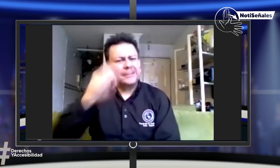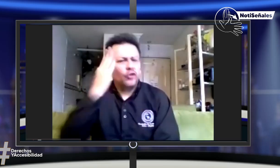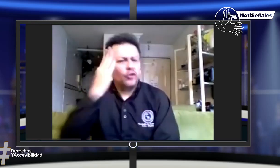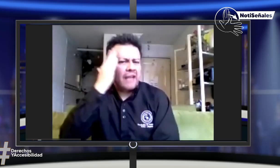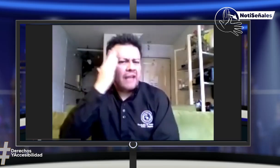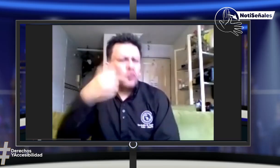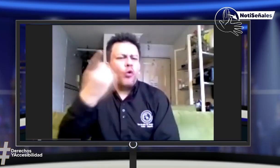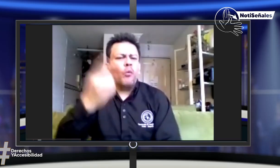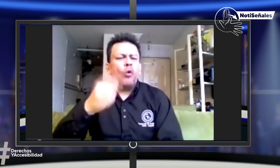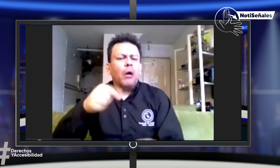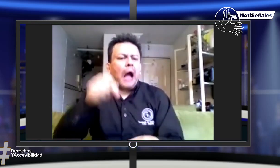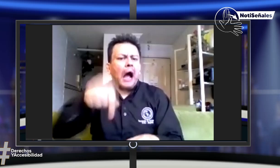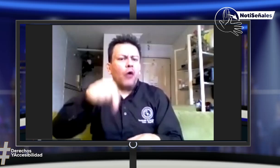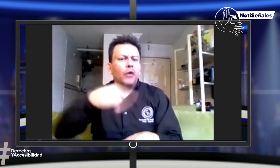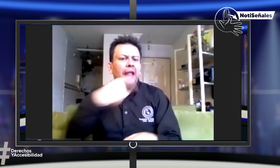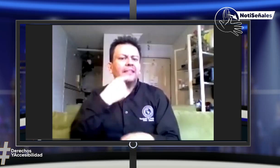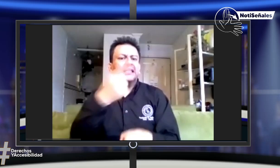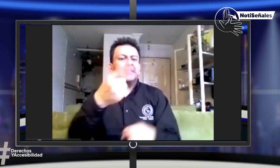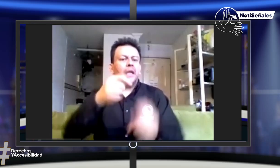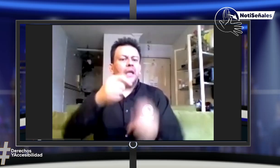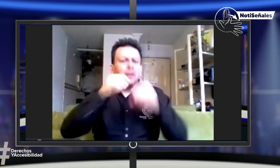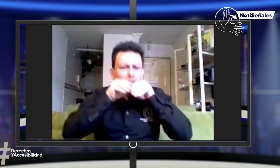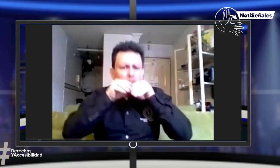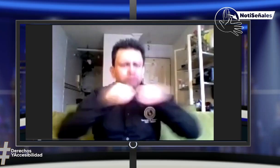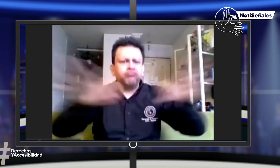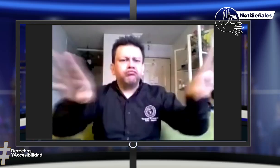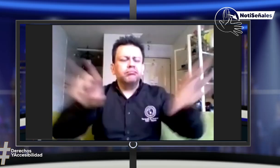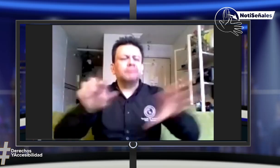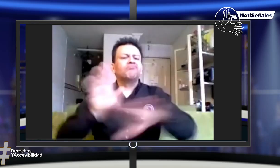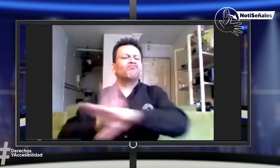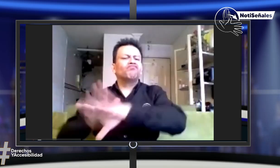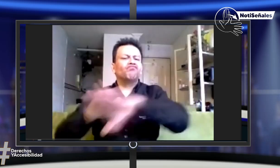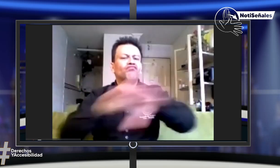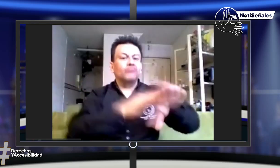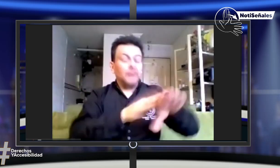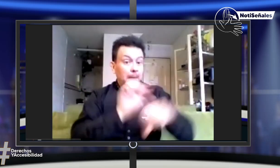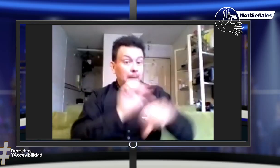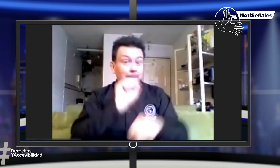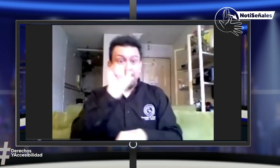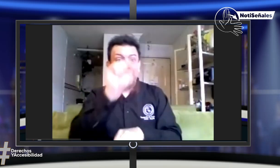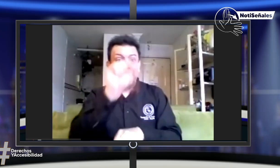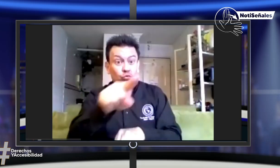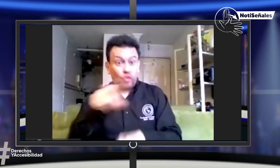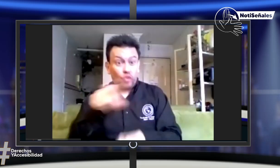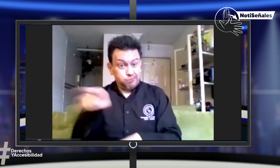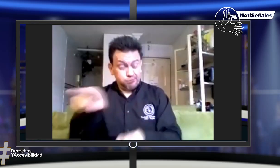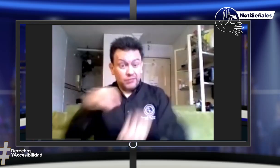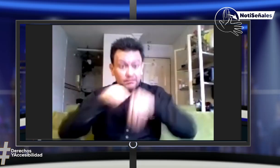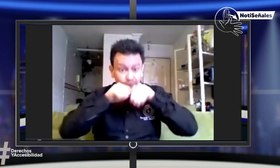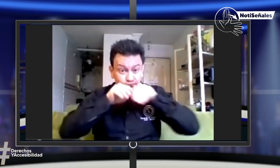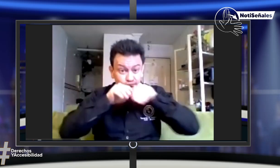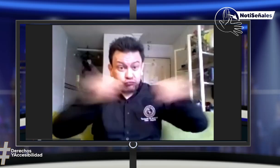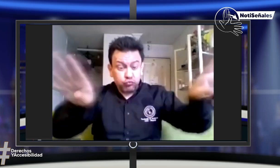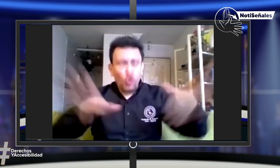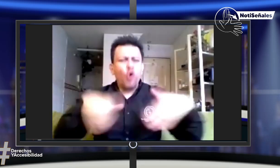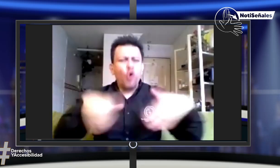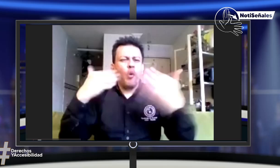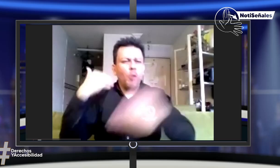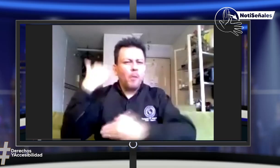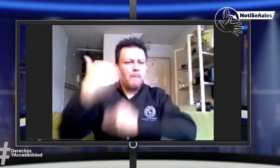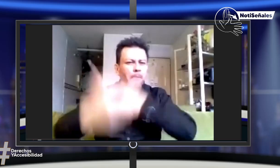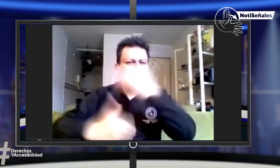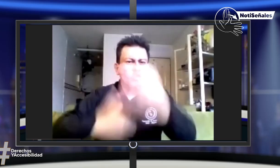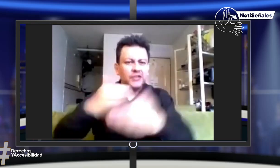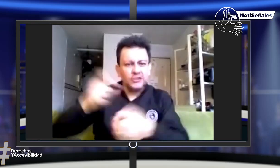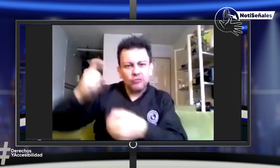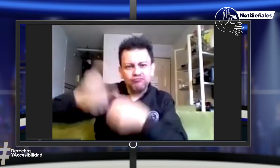personas sordas, pero pues es importante tener una solución al respecto. Porque hay una publicación que menciona, y pues también pregunto en